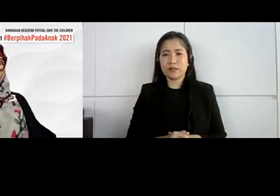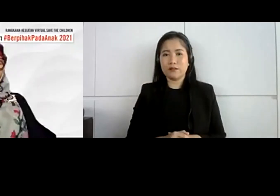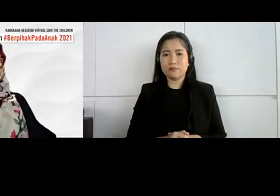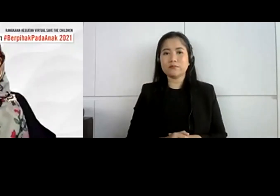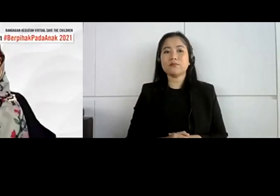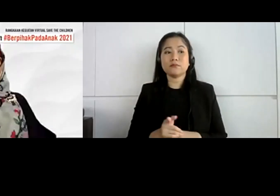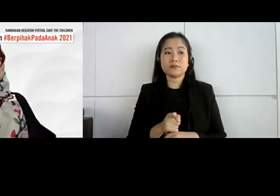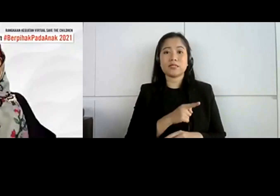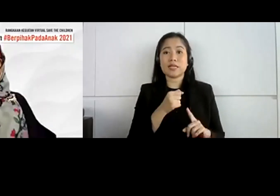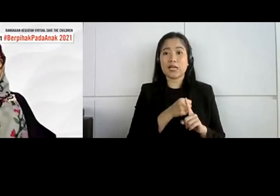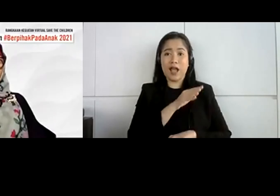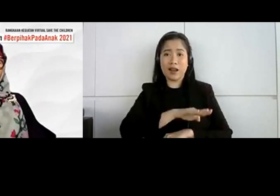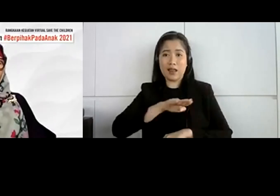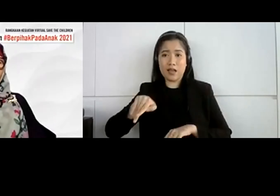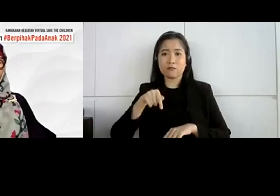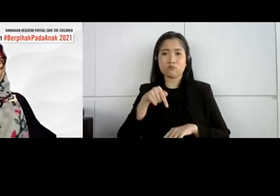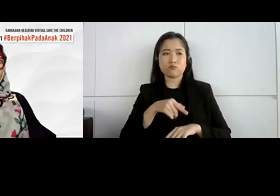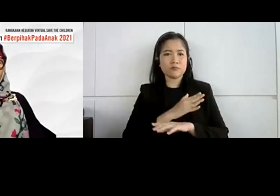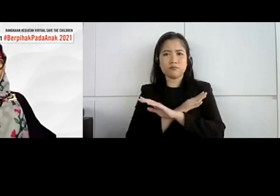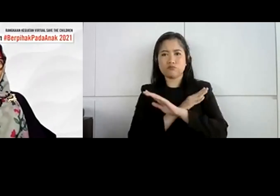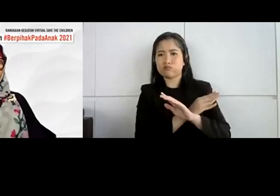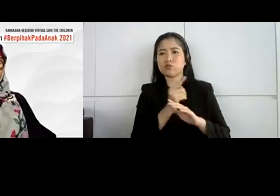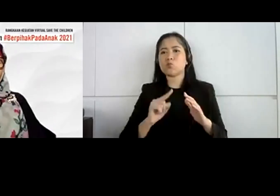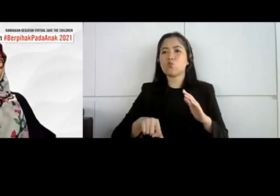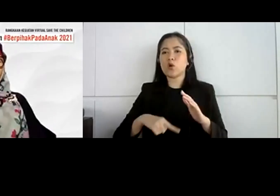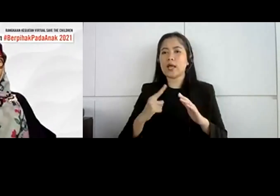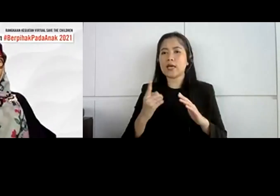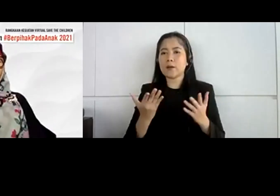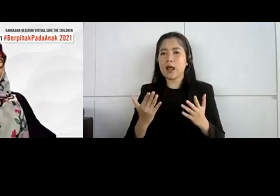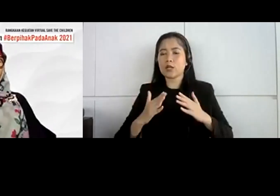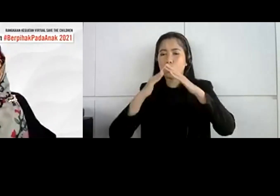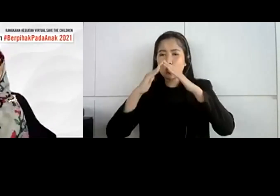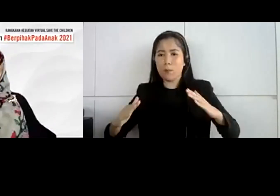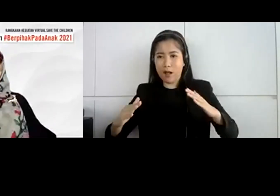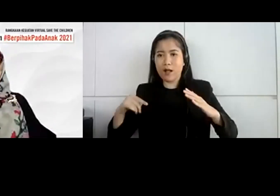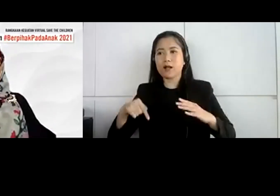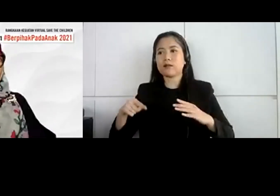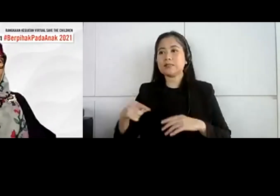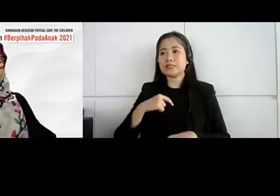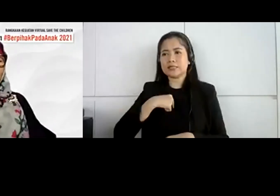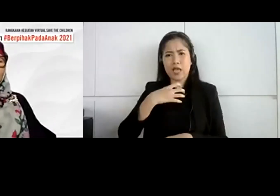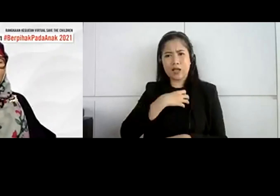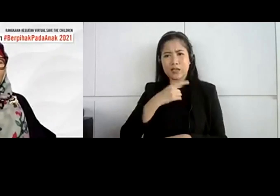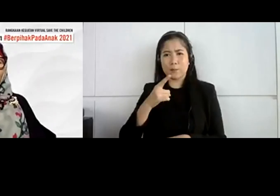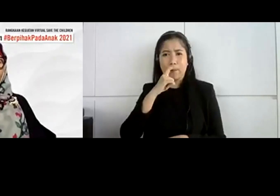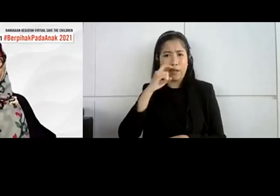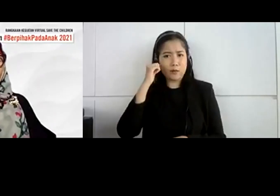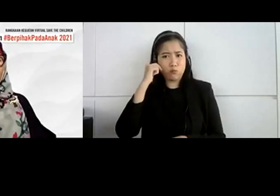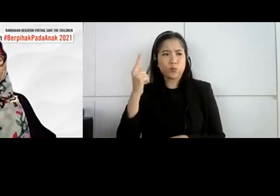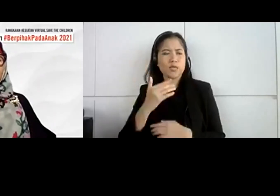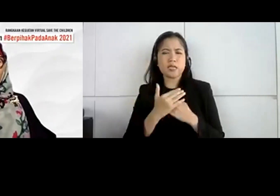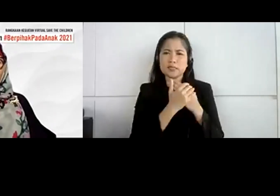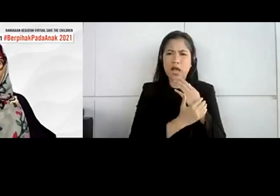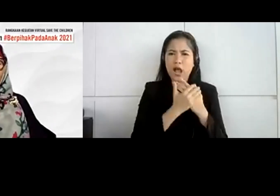kita mulai dari lingkungan rumah tangga. Saya yakin orang tua sudah memberikan kasih